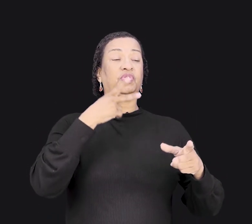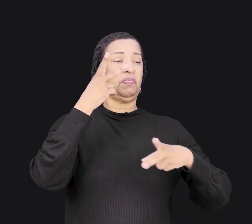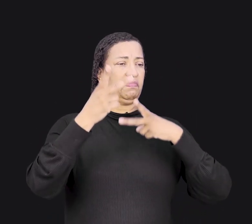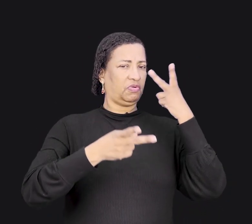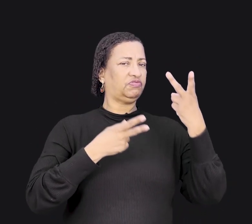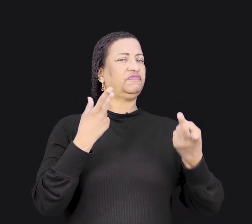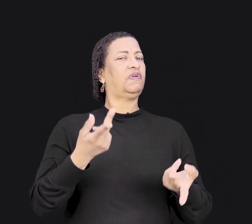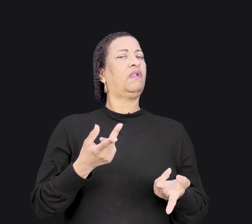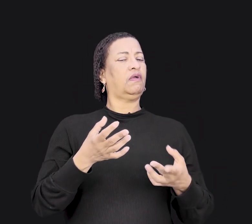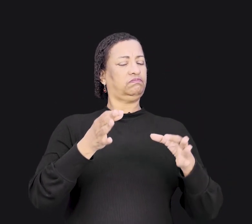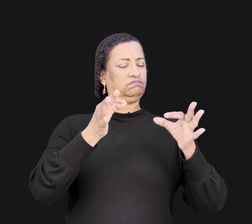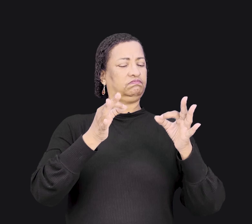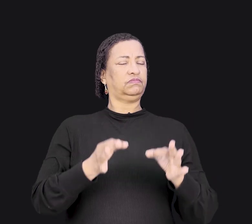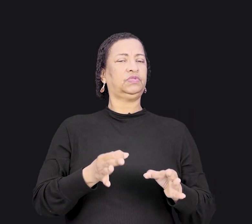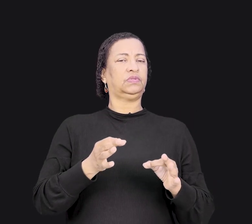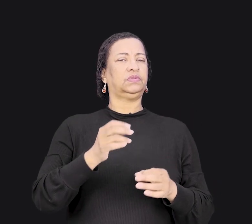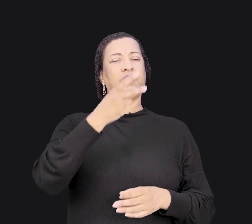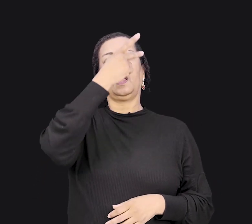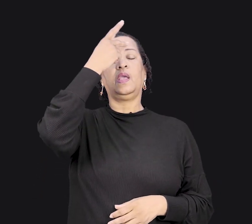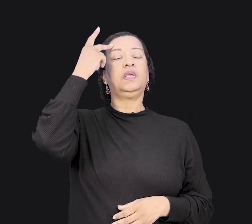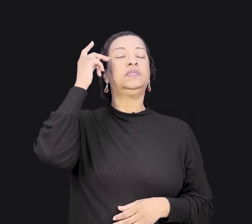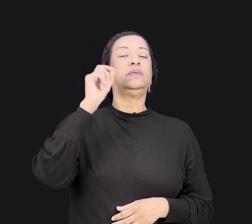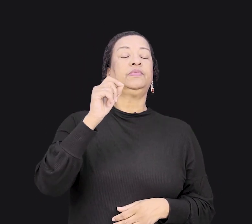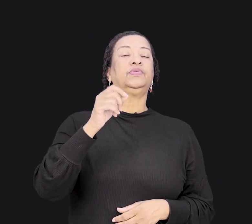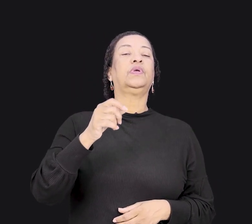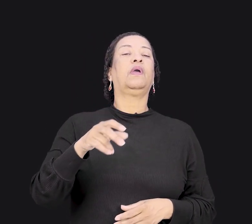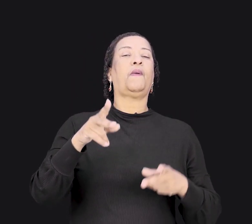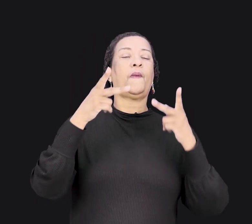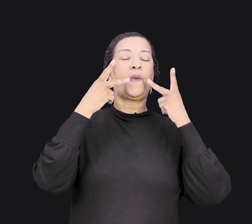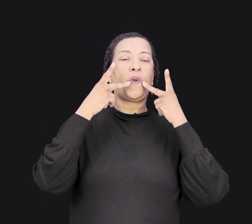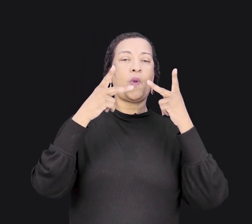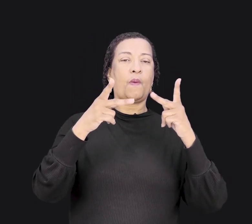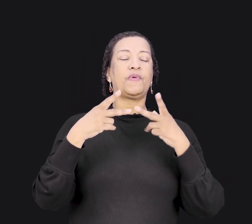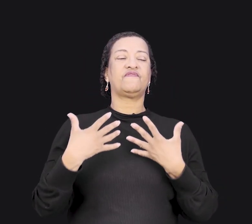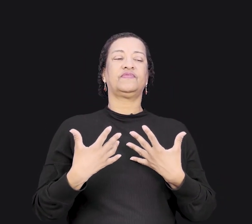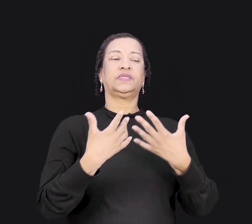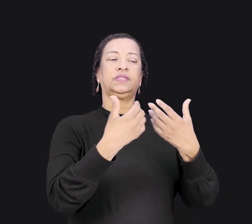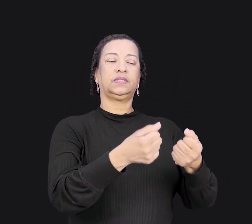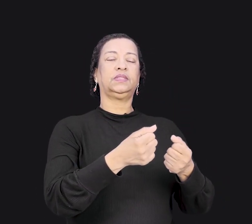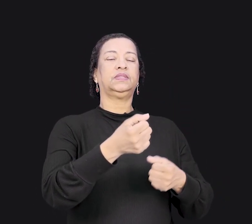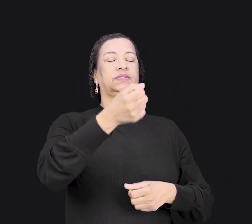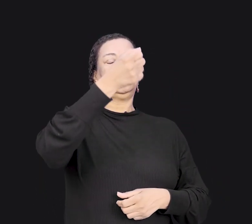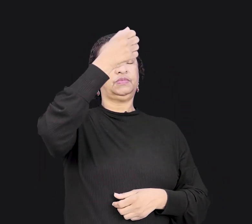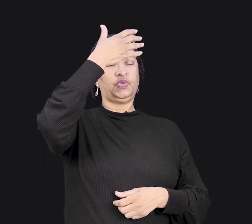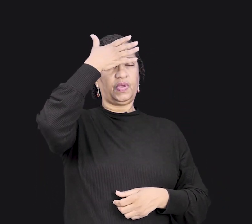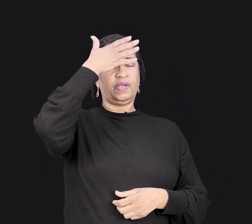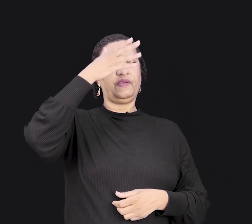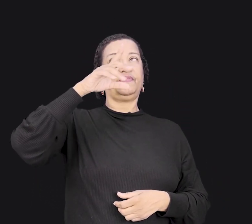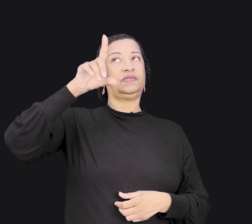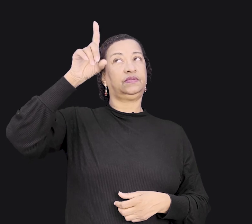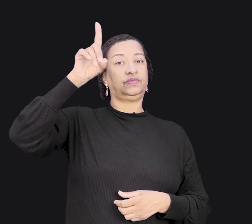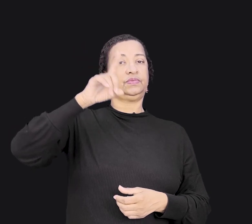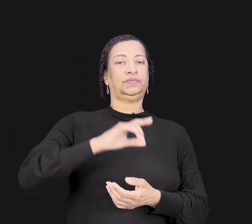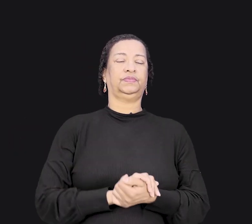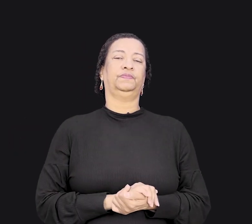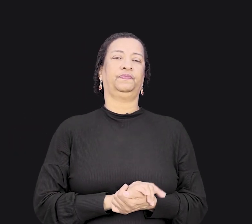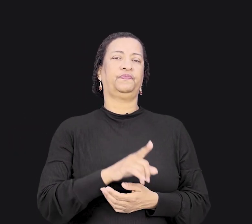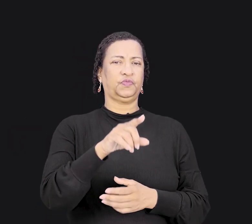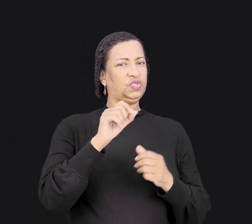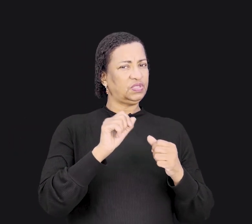sobre o assunto. Essa pessoa é o profeta que recebeu uma revelação da parte de Deus. Você pode dizer que não